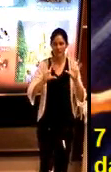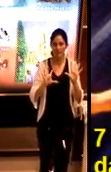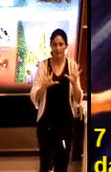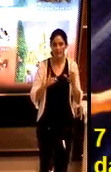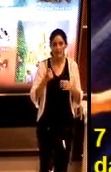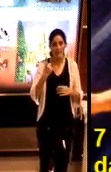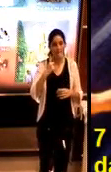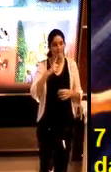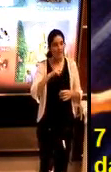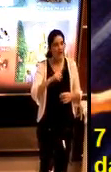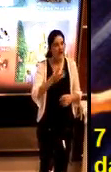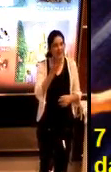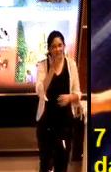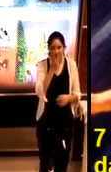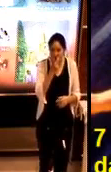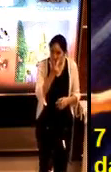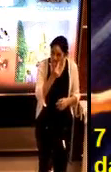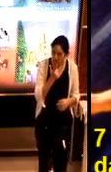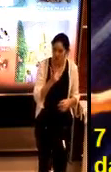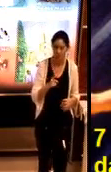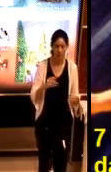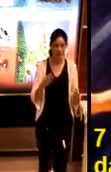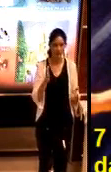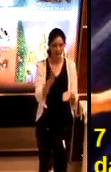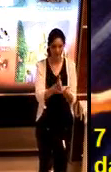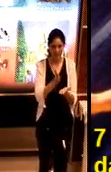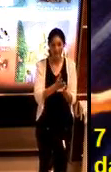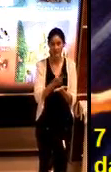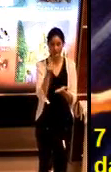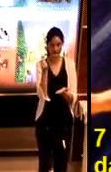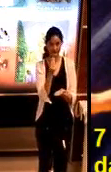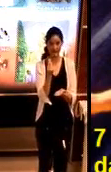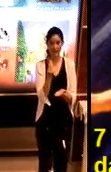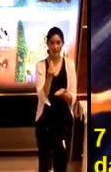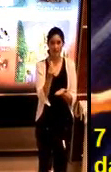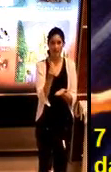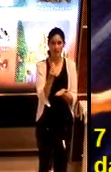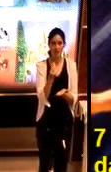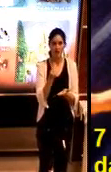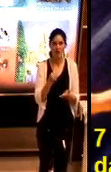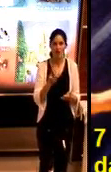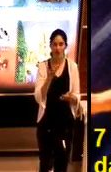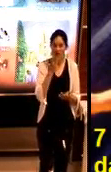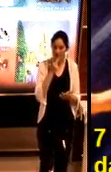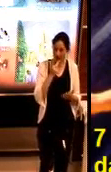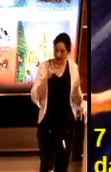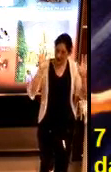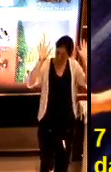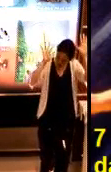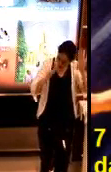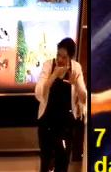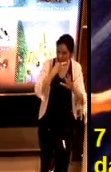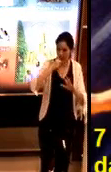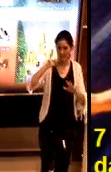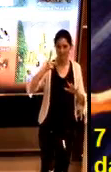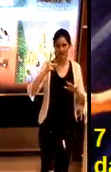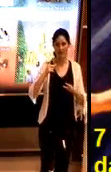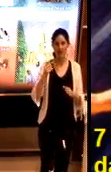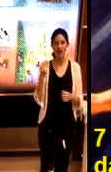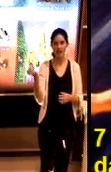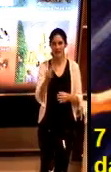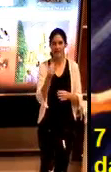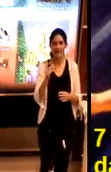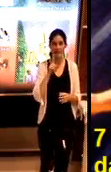siente deleite en guardar el santo sábado, aquel que se siente deleite en venir a alabar al Creador, en el día señalado por